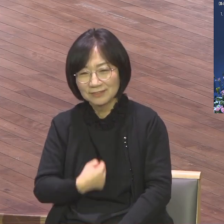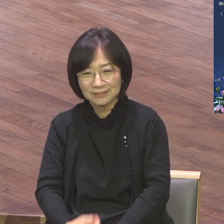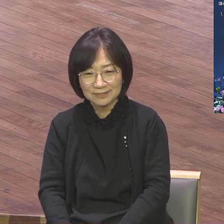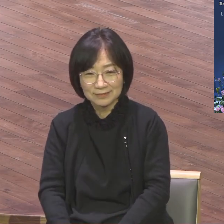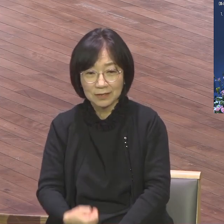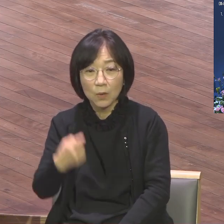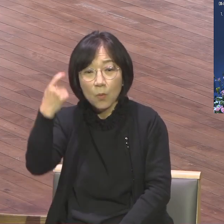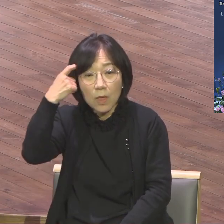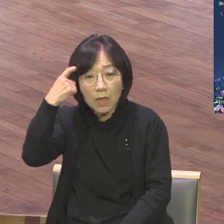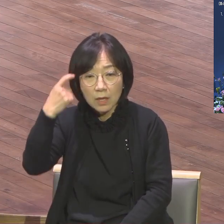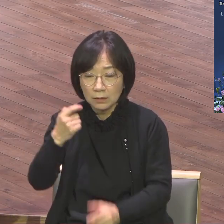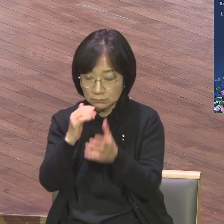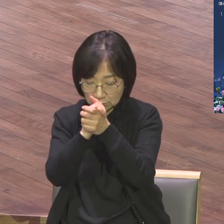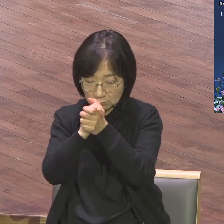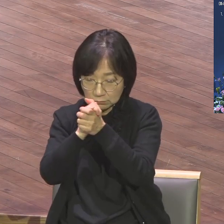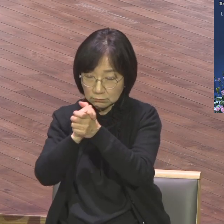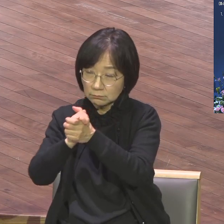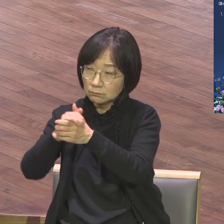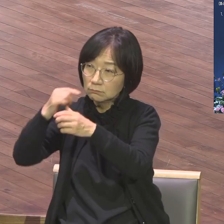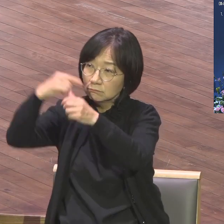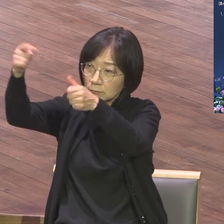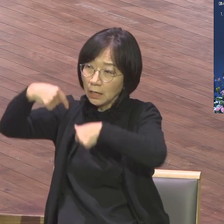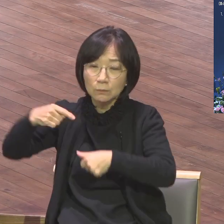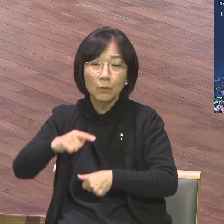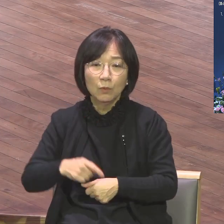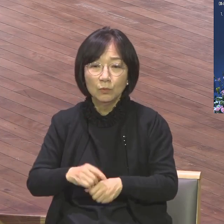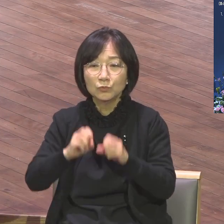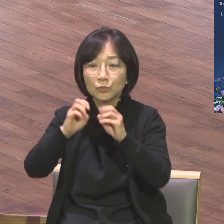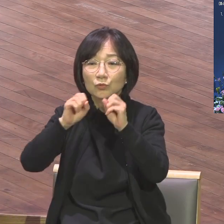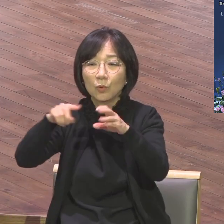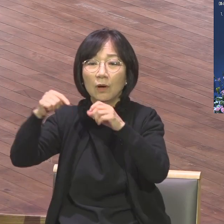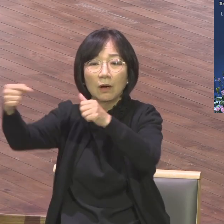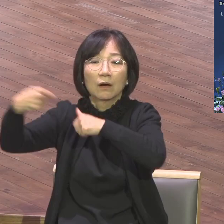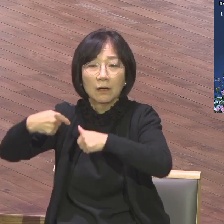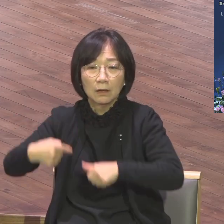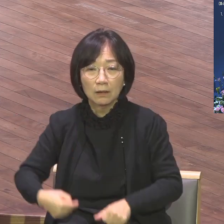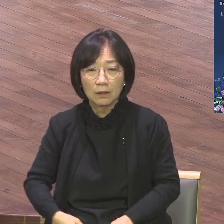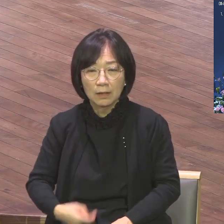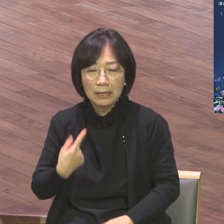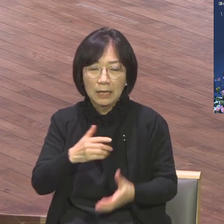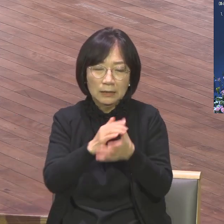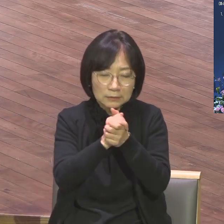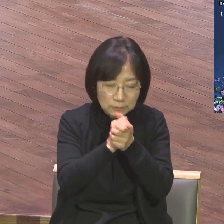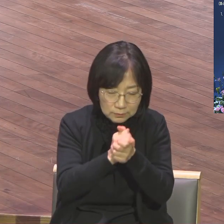왜 뭐 다른 게 내가 날 시원케 할 수 없으니까 그냥 막 기도하고 전도하고.